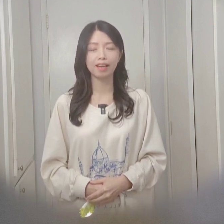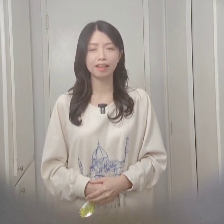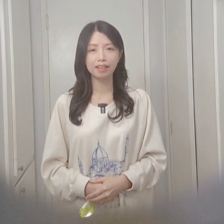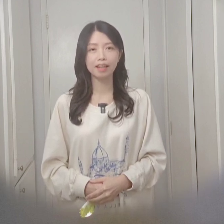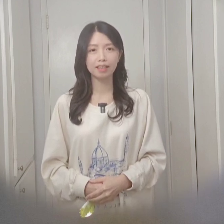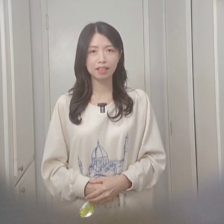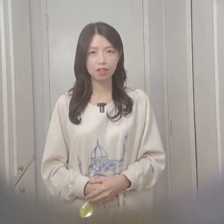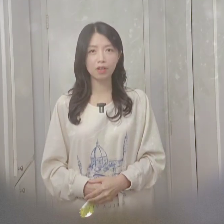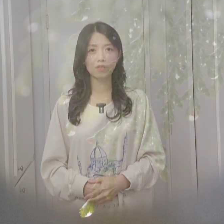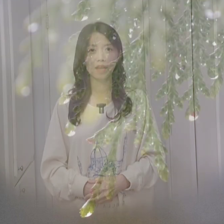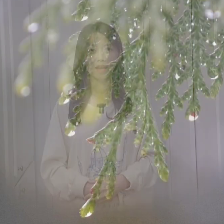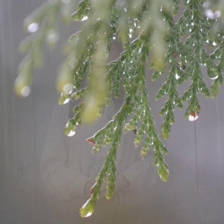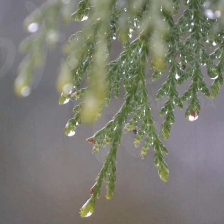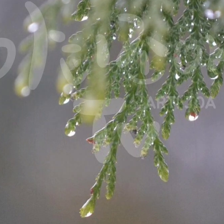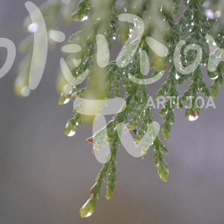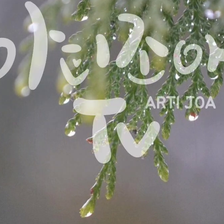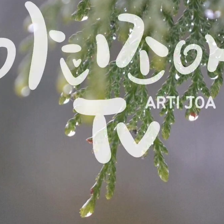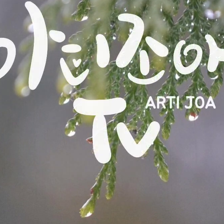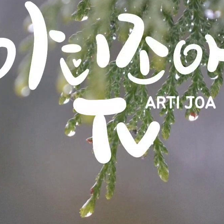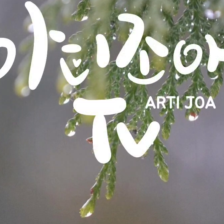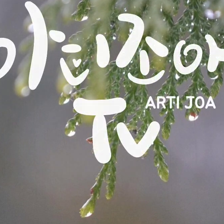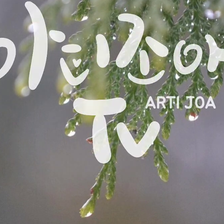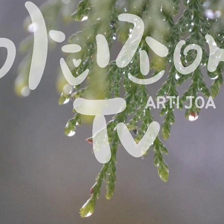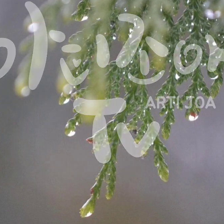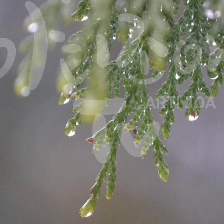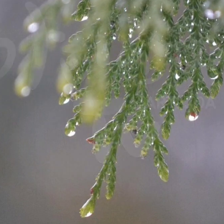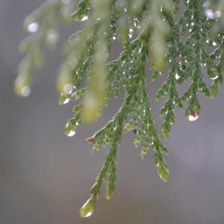하겠습니다. 끝까지 시청해주세요.